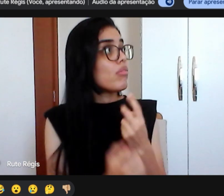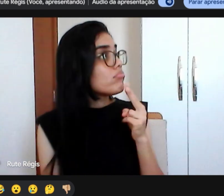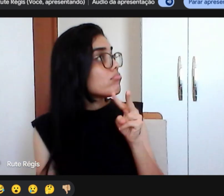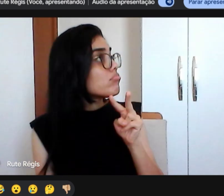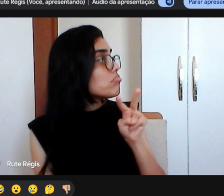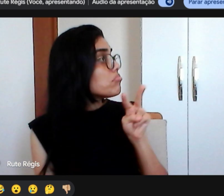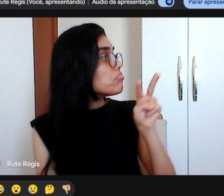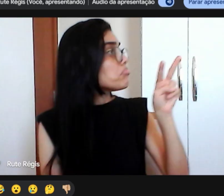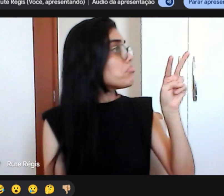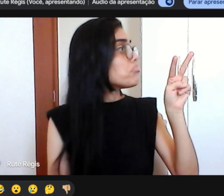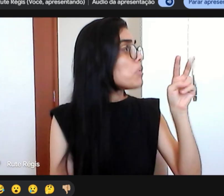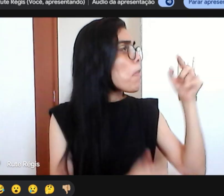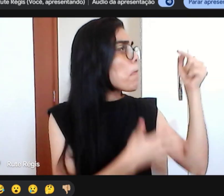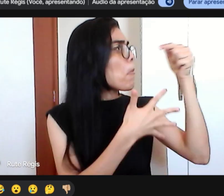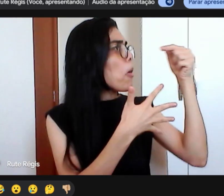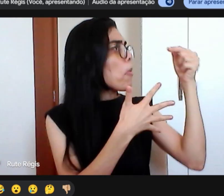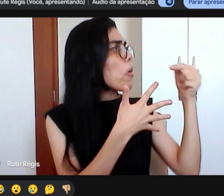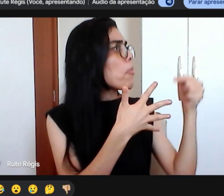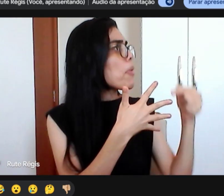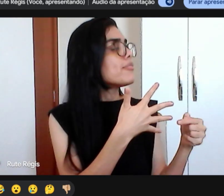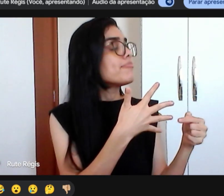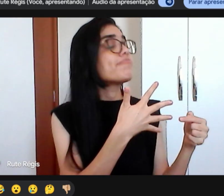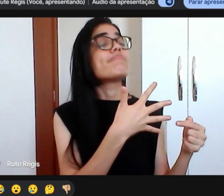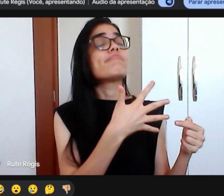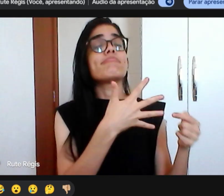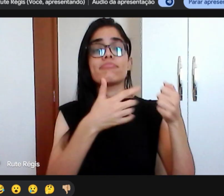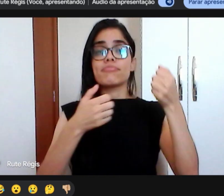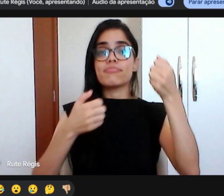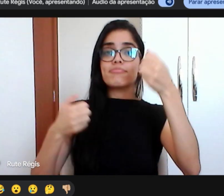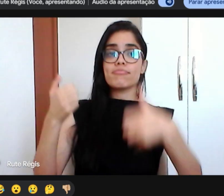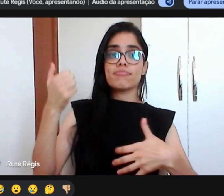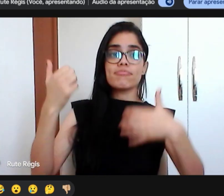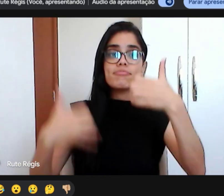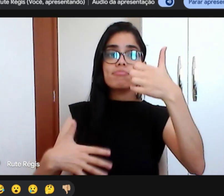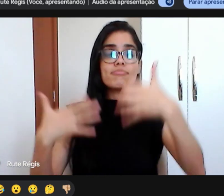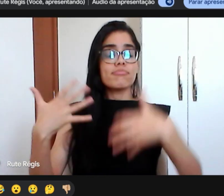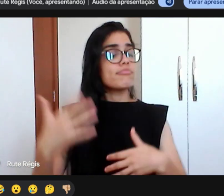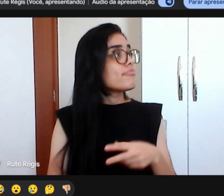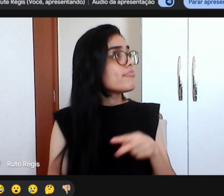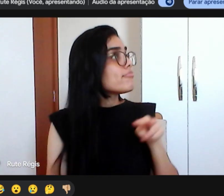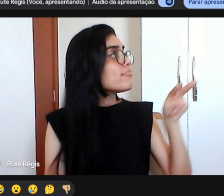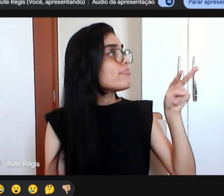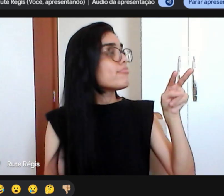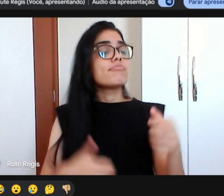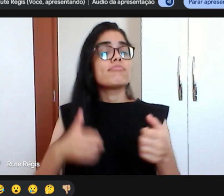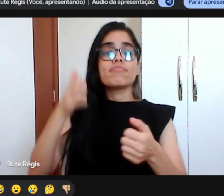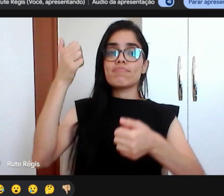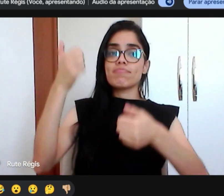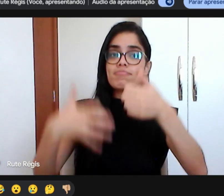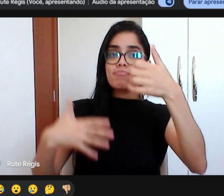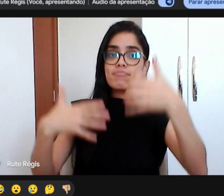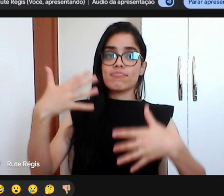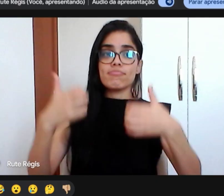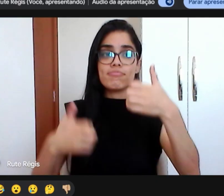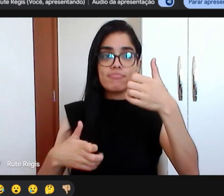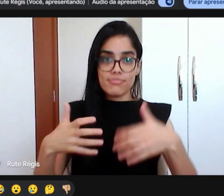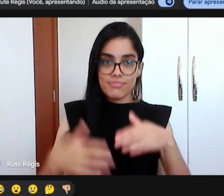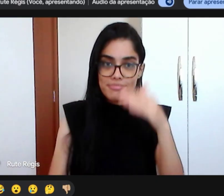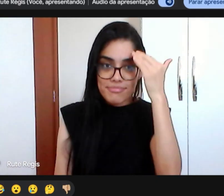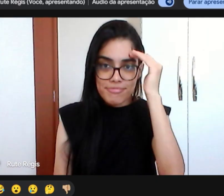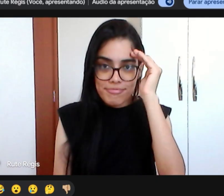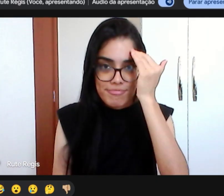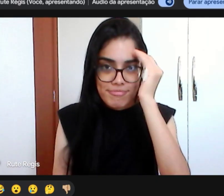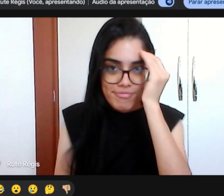sua explicação, certo? Então, nele contém alguns tópicos que vão lhe orientar durante